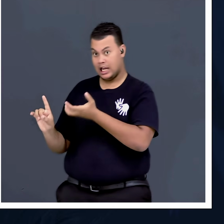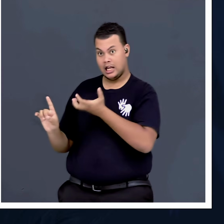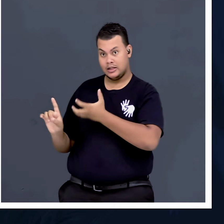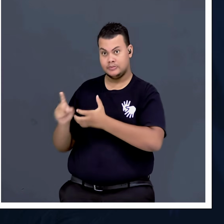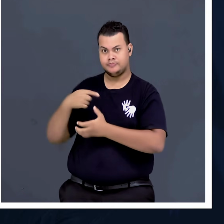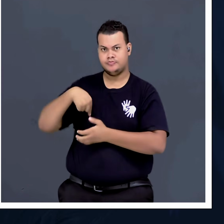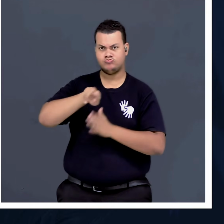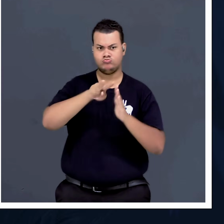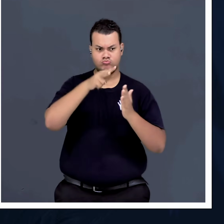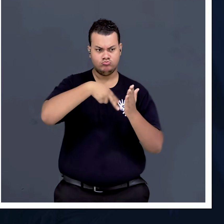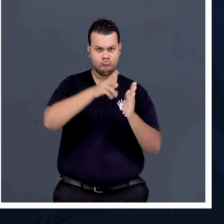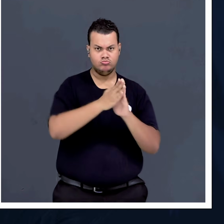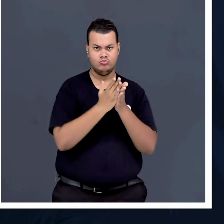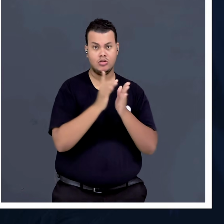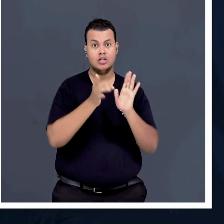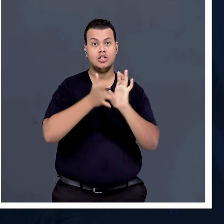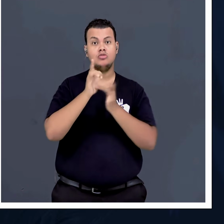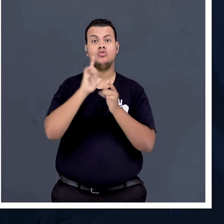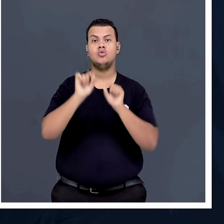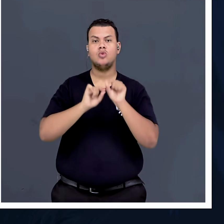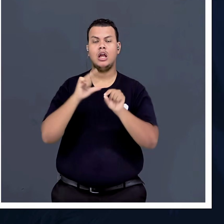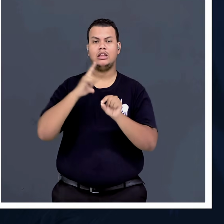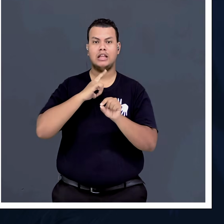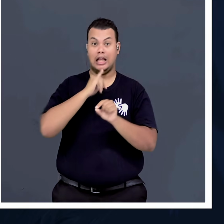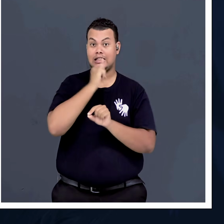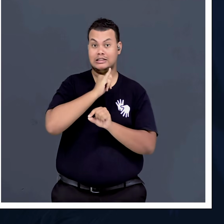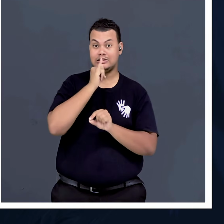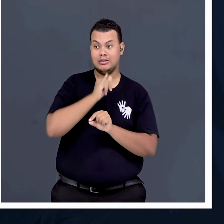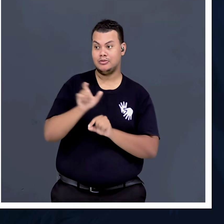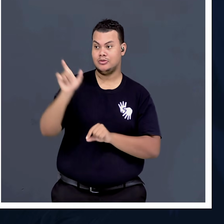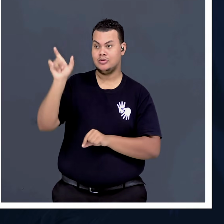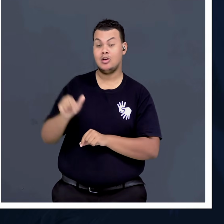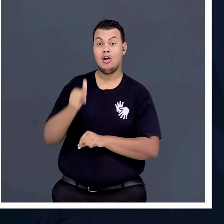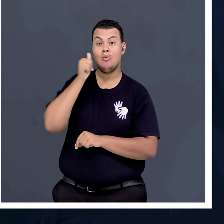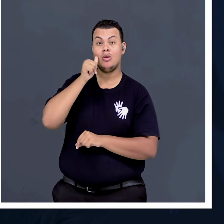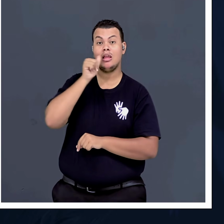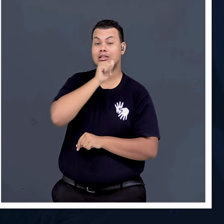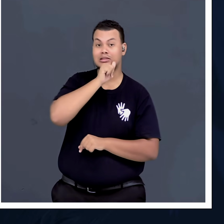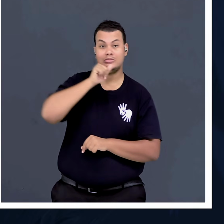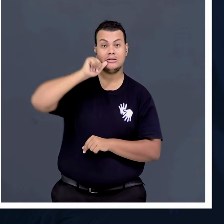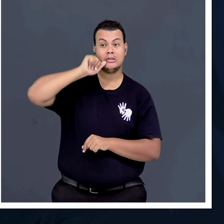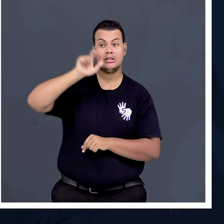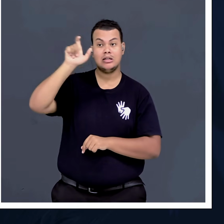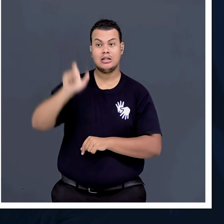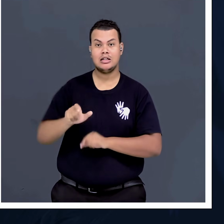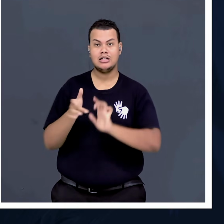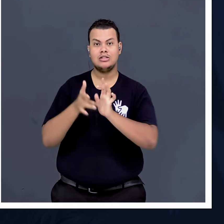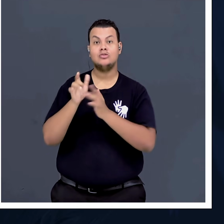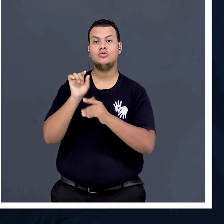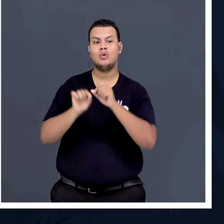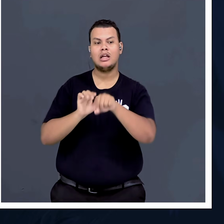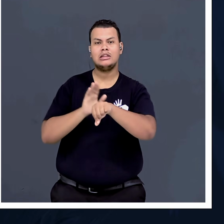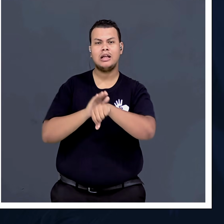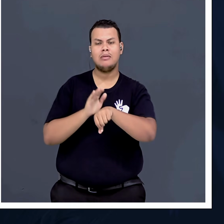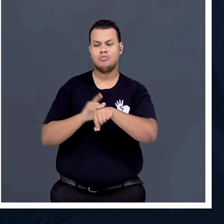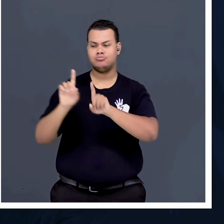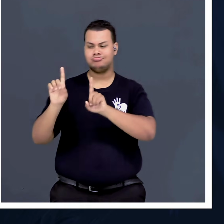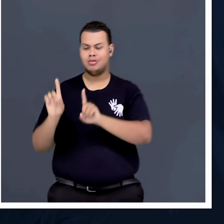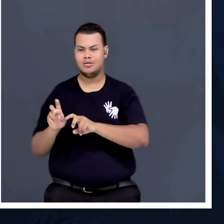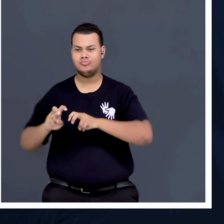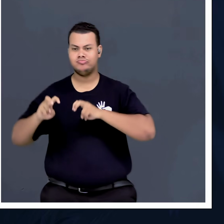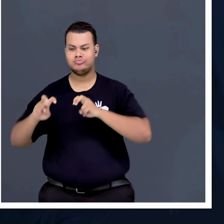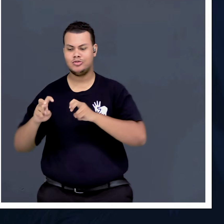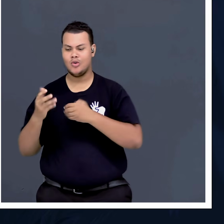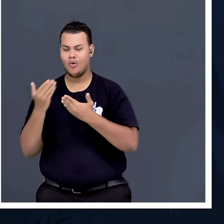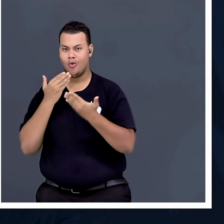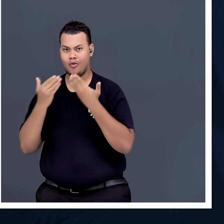o Evangelho, Jesus investiu o seu tempo, por exemplo, com a mulher samaritana. Ele tirou um tempo para conversar. E uma conversa